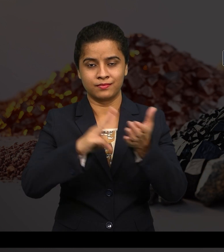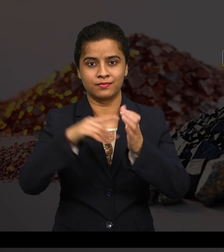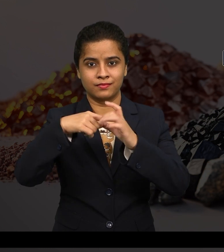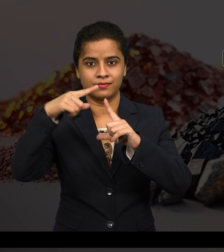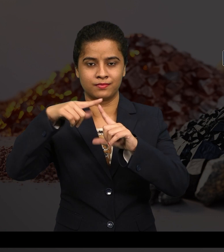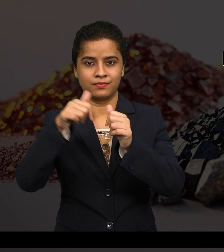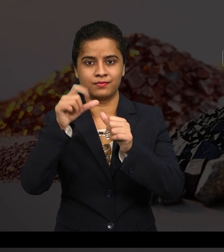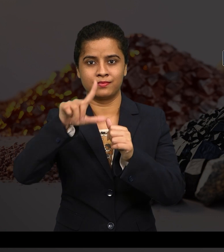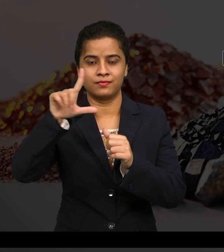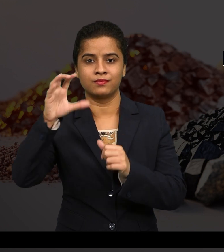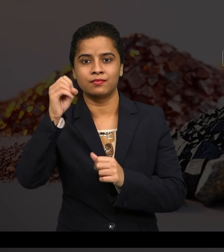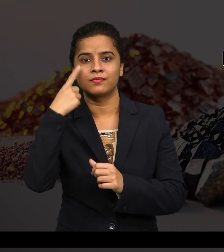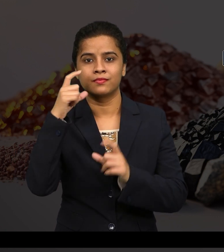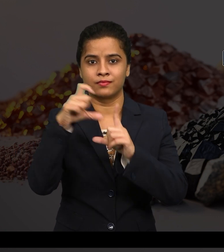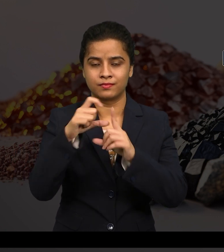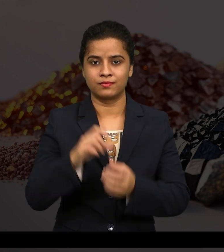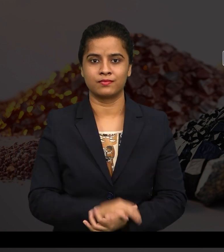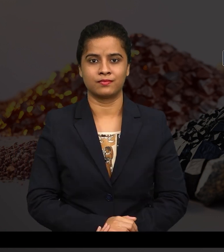మెటలాయిడ్,